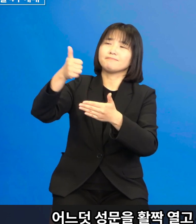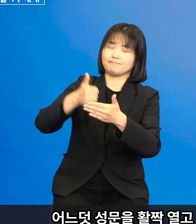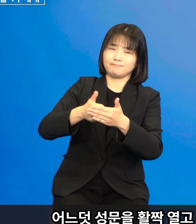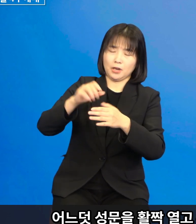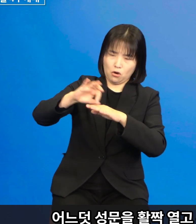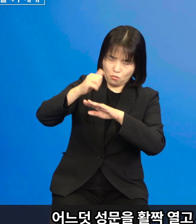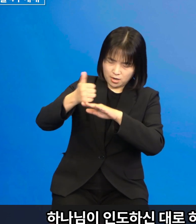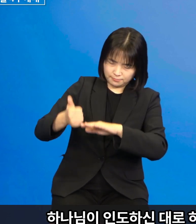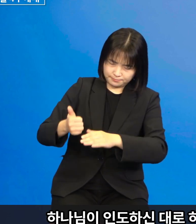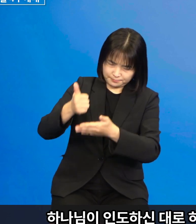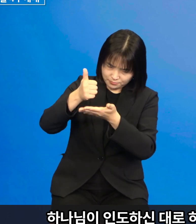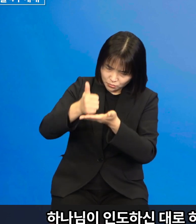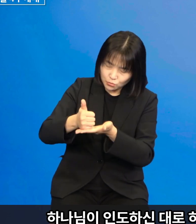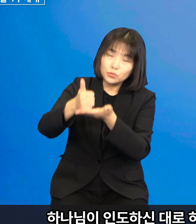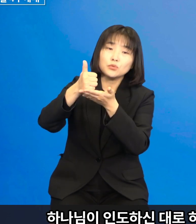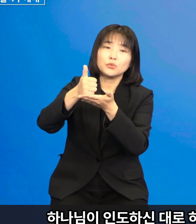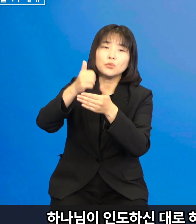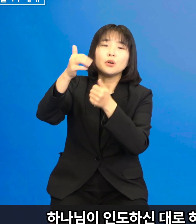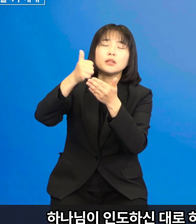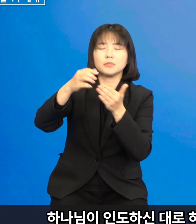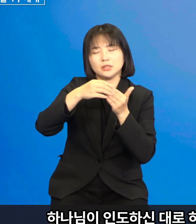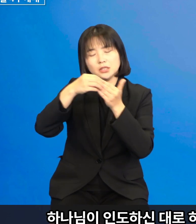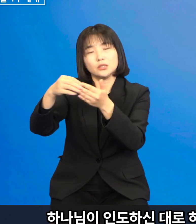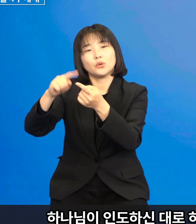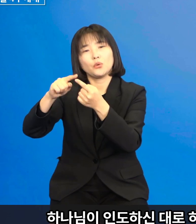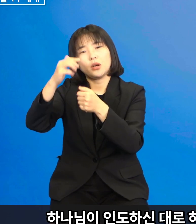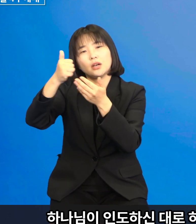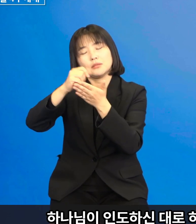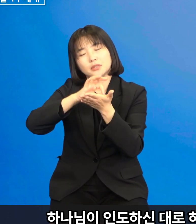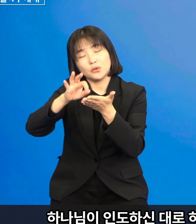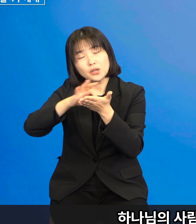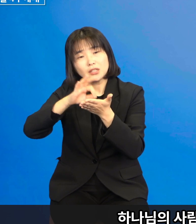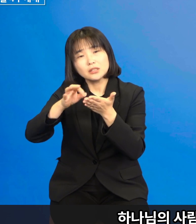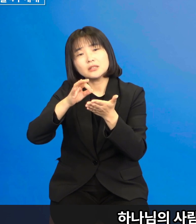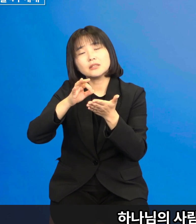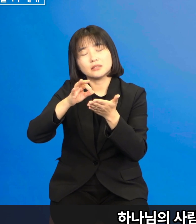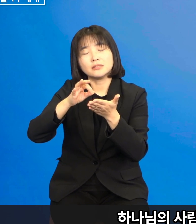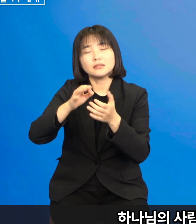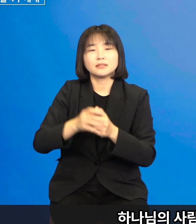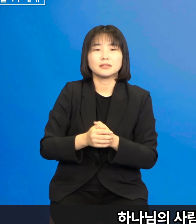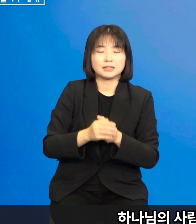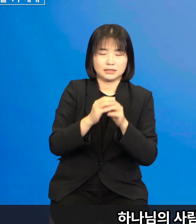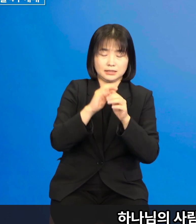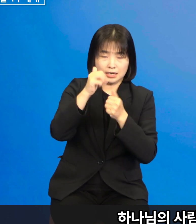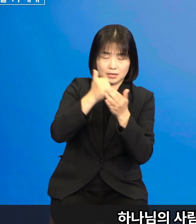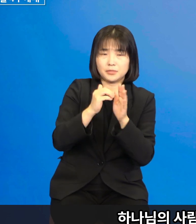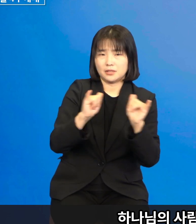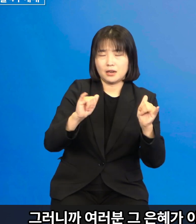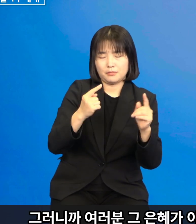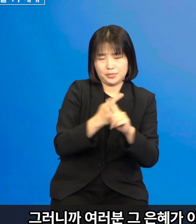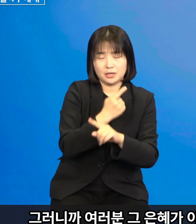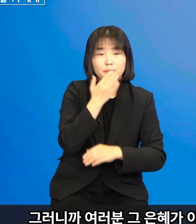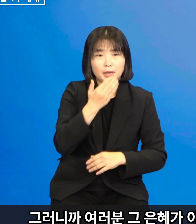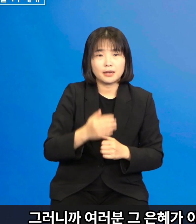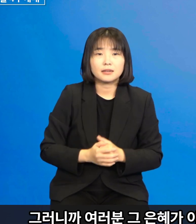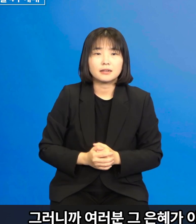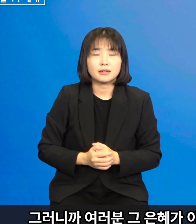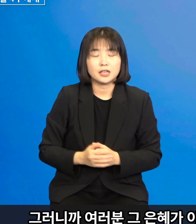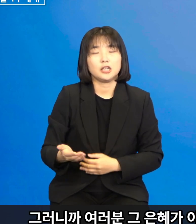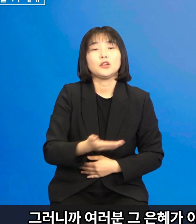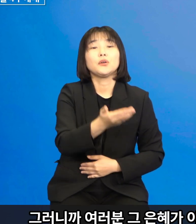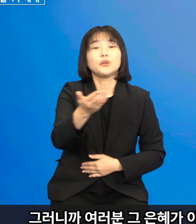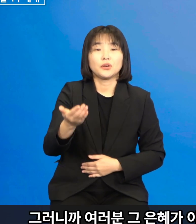왕으로 모시고 하나님이 인도하신 대로 하나님이 쓰시는, 존귀하게 쓰시는 하나님의 사람이 된다는 것입니다. 그러니까